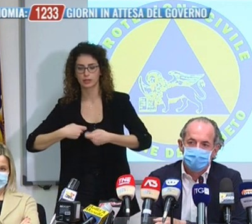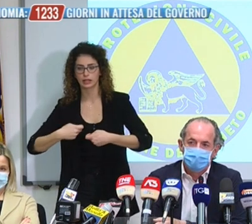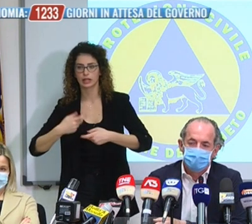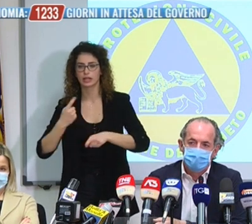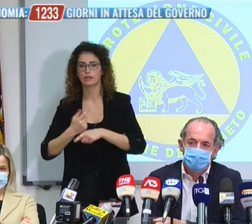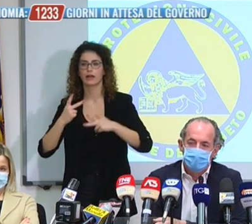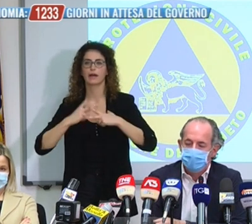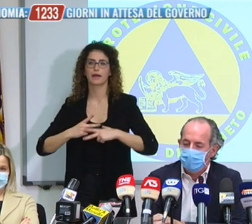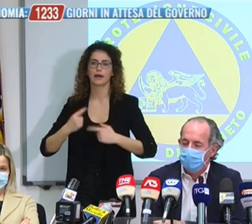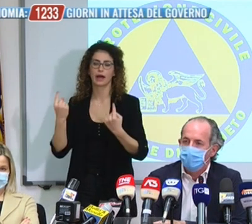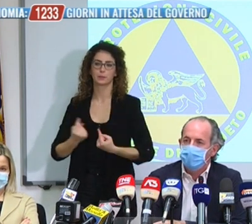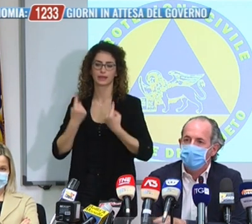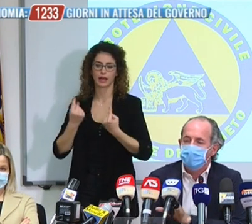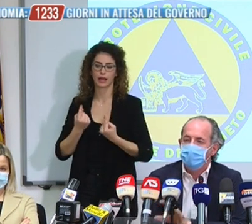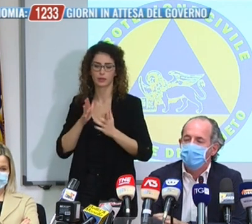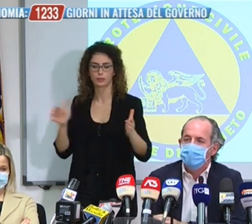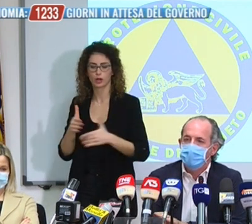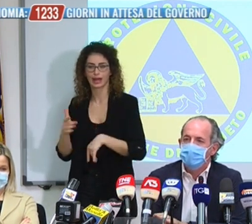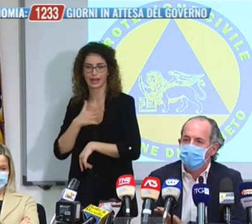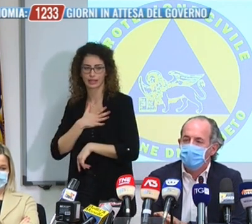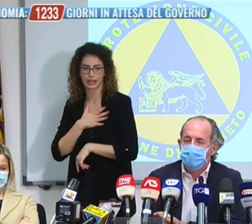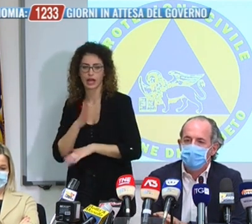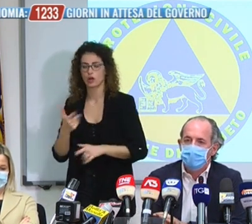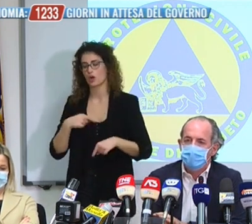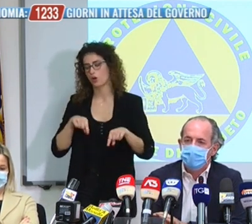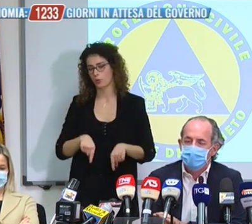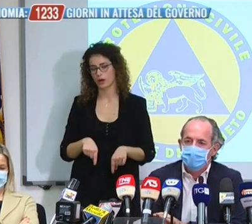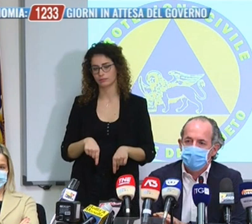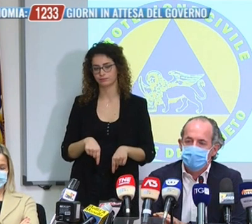aspetterà il suo turno per età. Sì, però guardi, noi possiamo star qui,